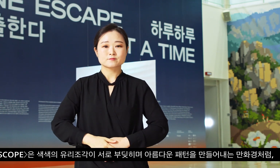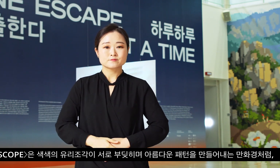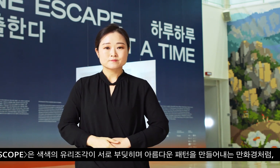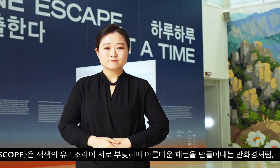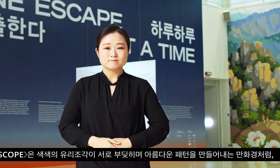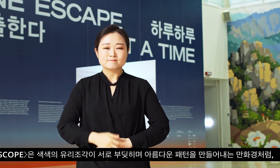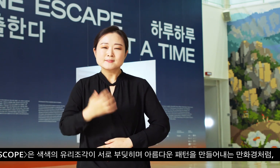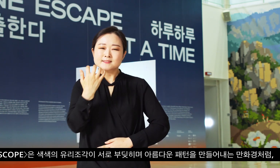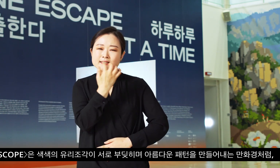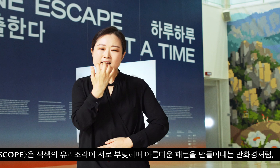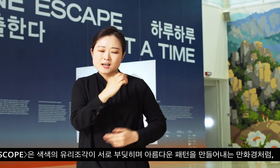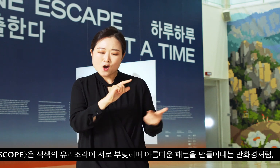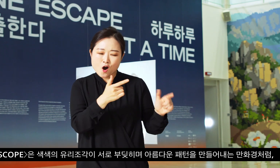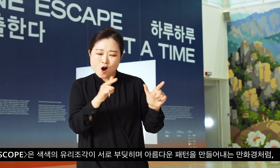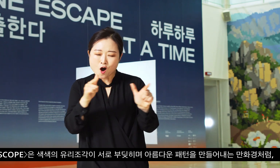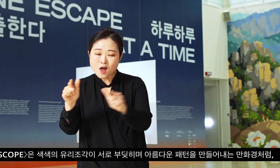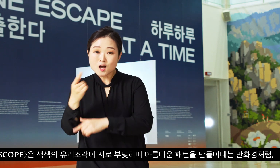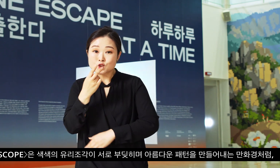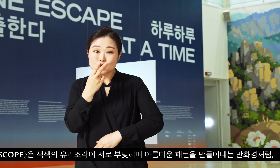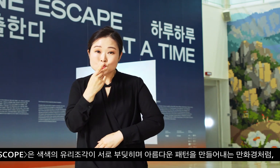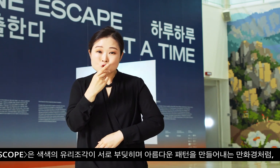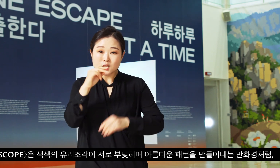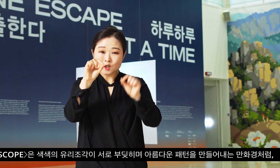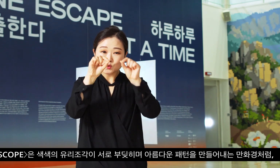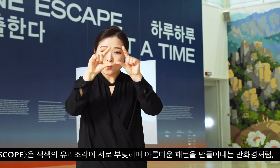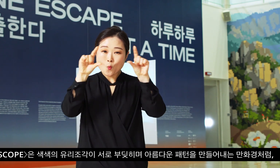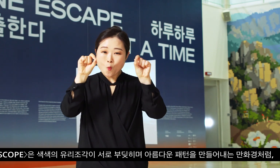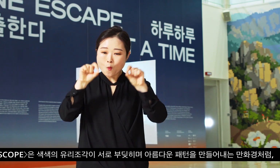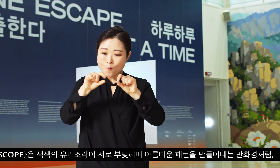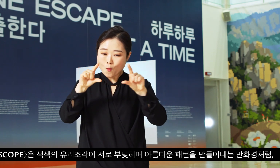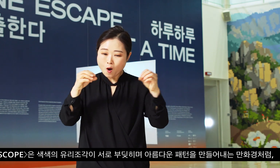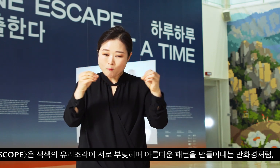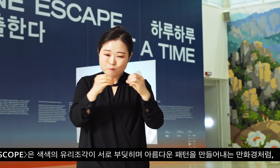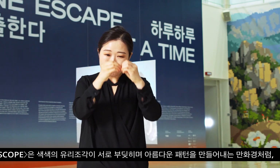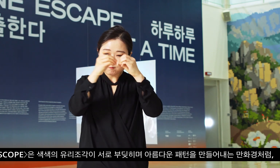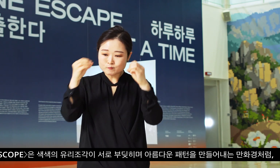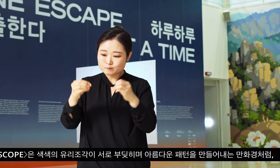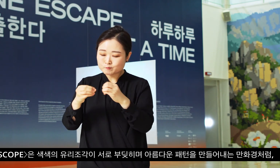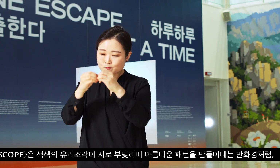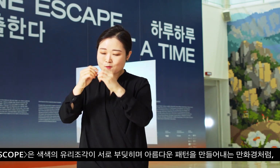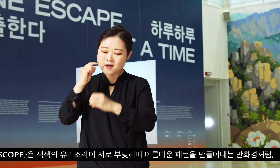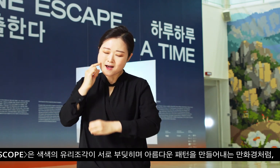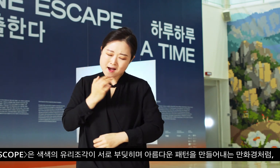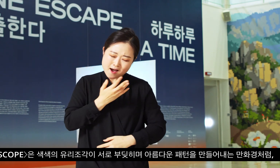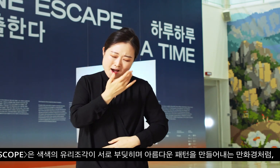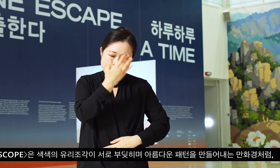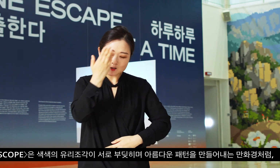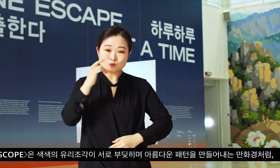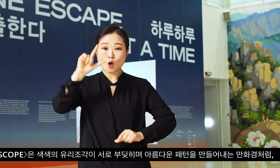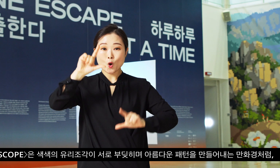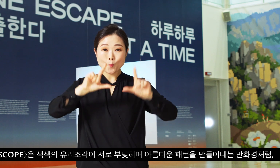색색의 유리 조각이 서로 부딪히며 아름다운 패턴을 만들어내는 만화경처럼